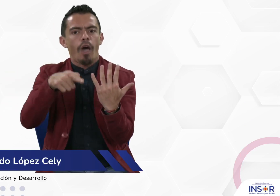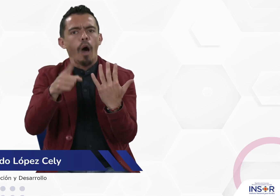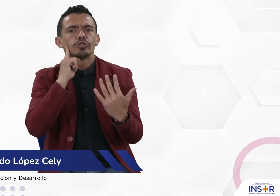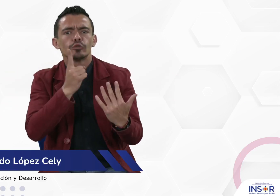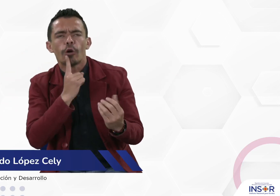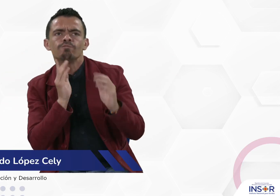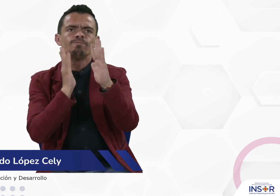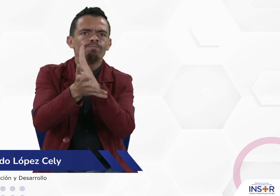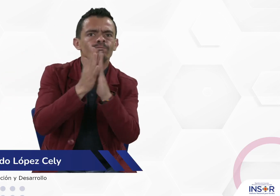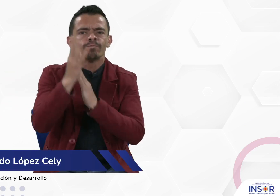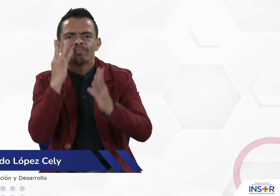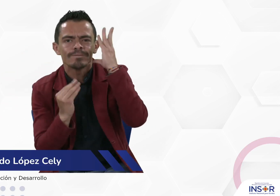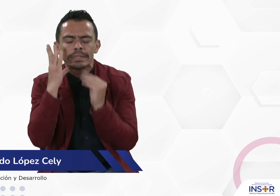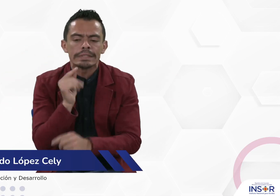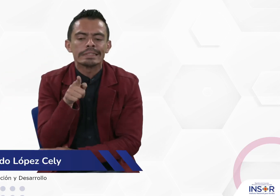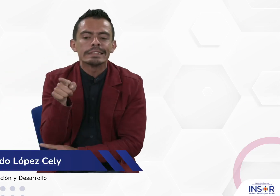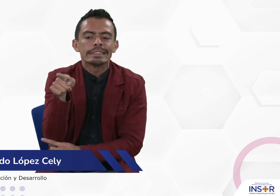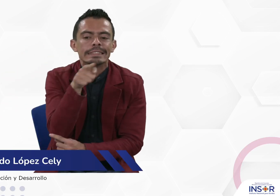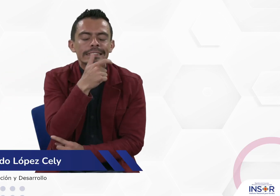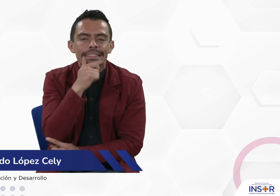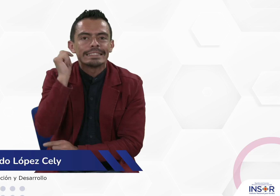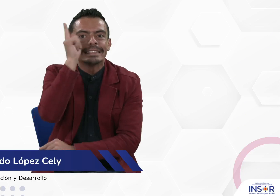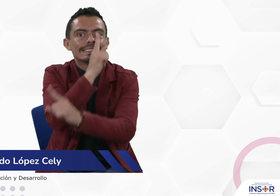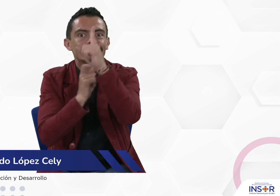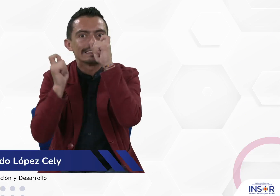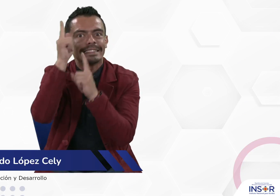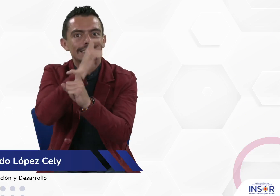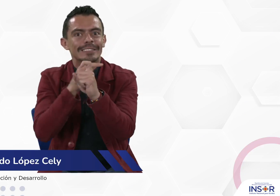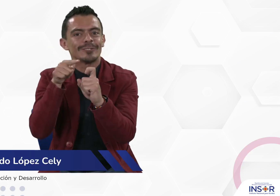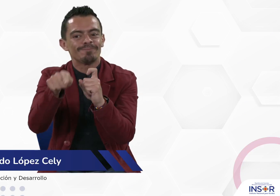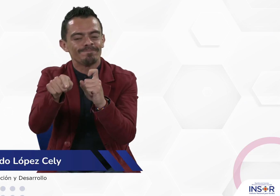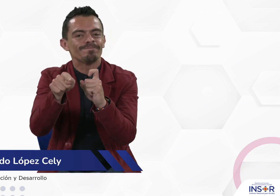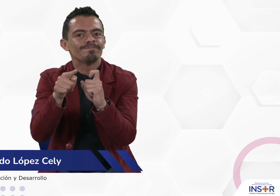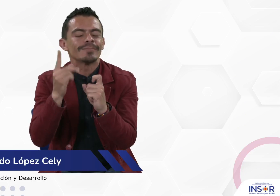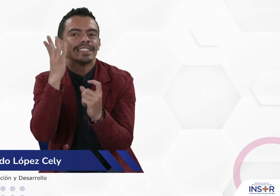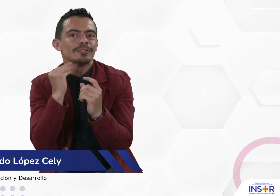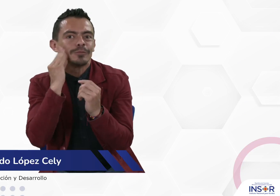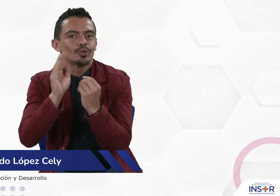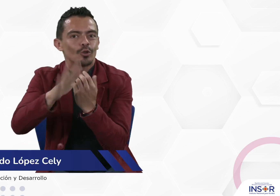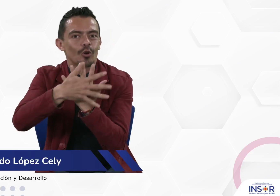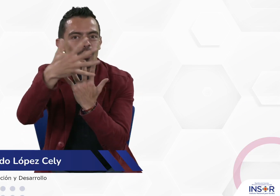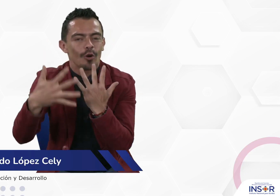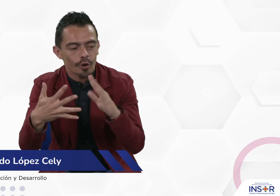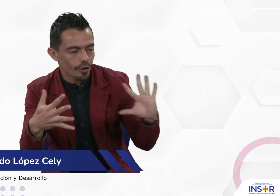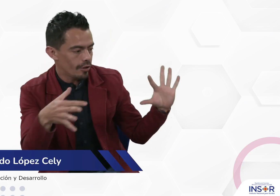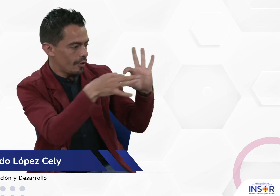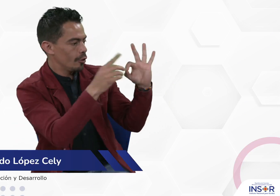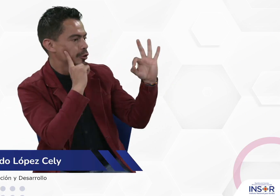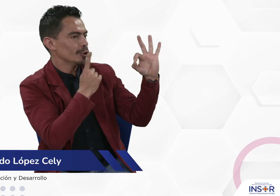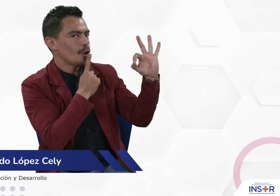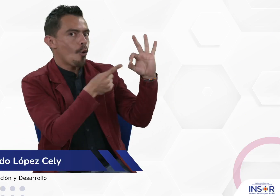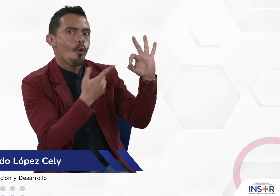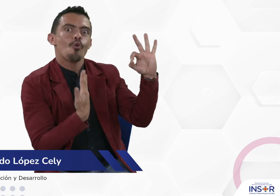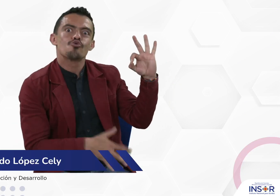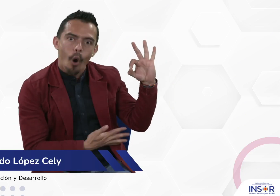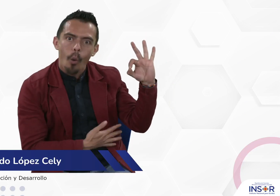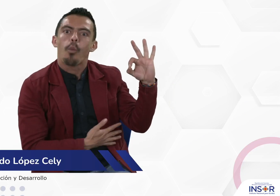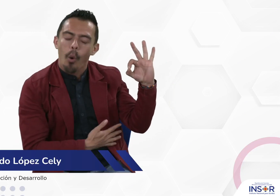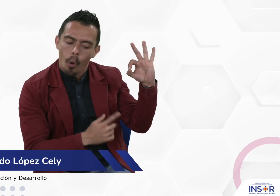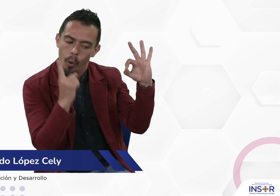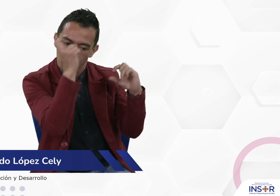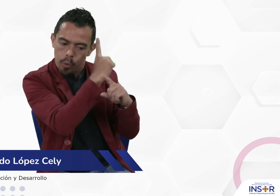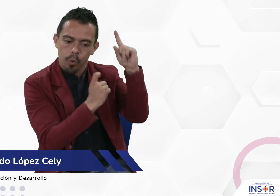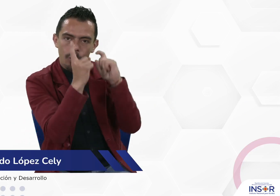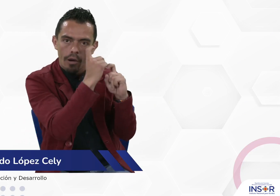interseccionalidad, género, comunidad LGBTIQ+, y allí estas experiencias reflexivas también nos hablaban de ese conjunto de ser sordo